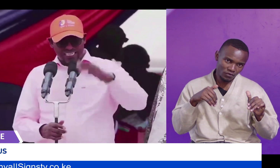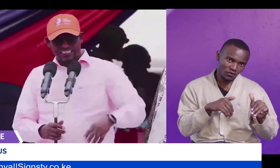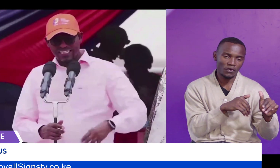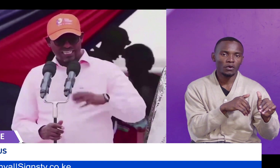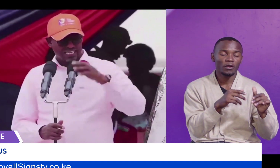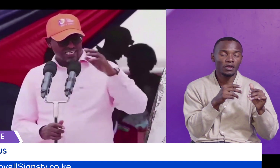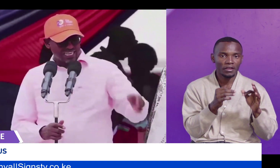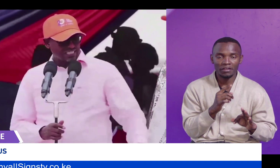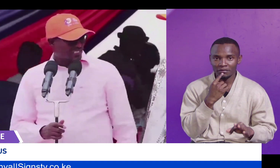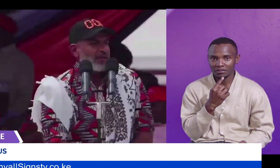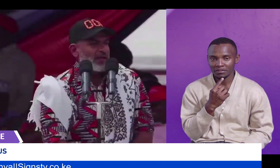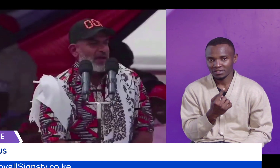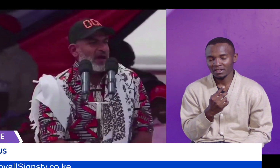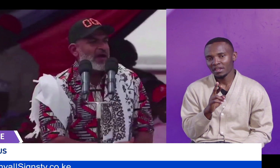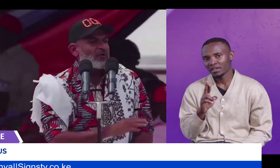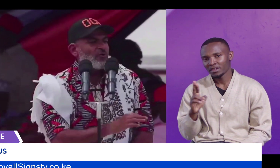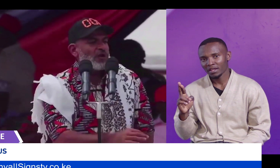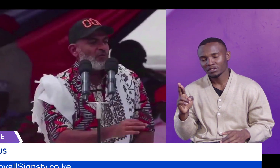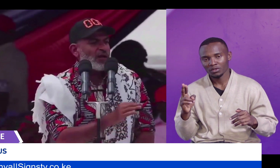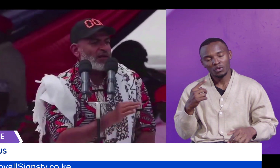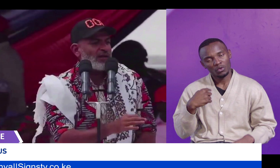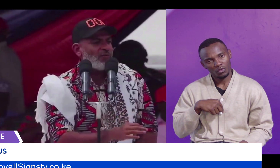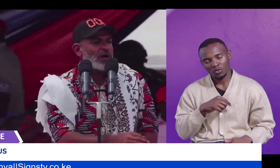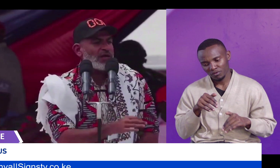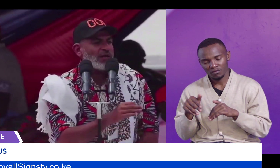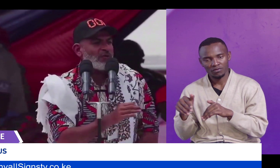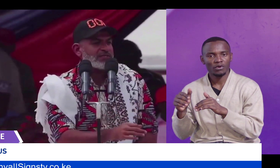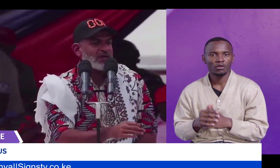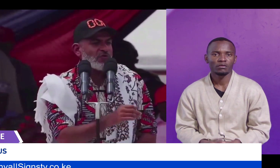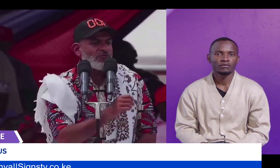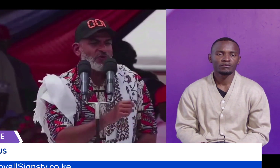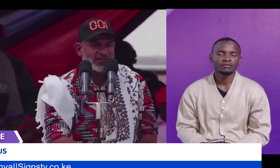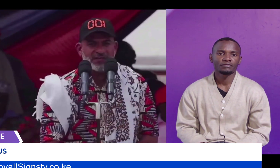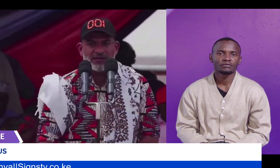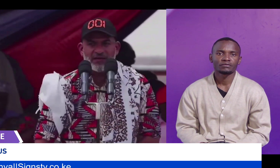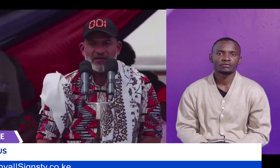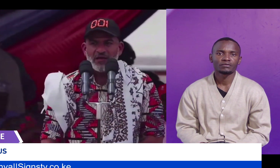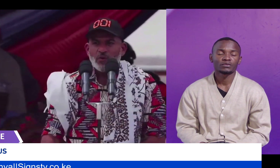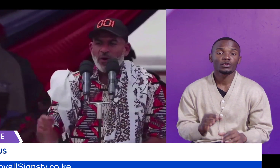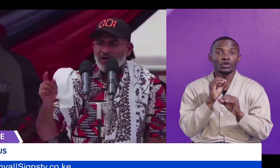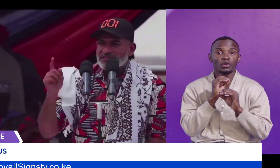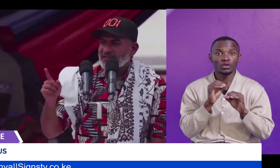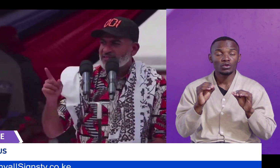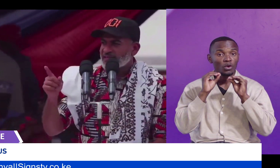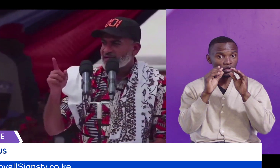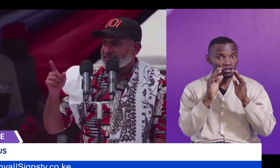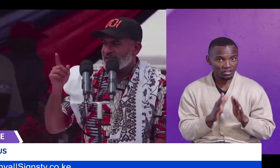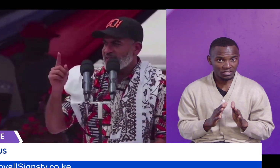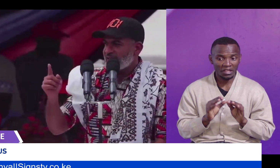right ni right. Hakuna mwalimu aliyeweza kufundisha wanasiasa katika hii